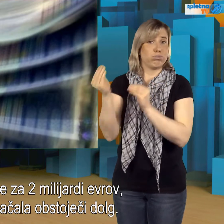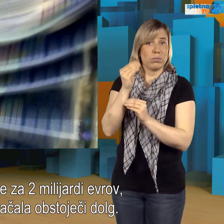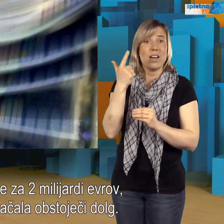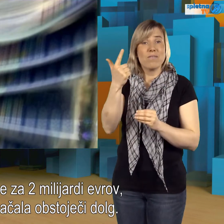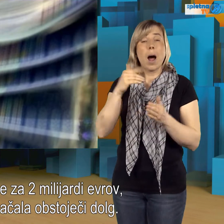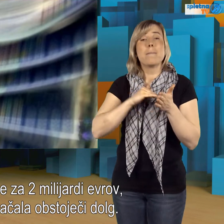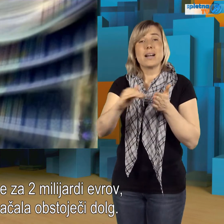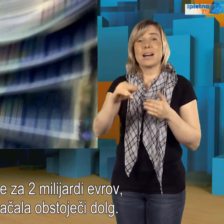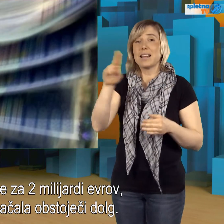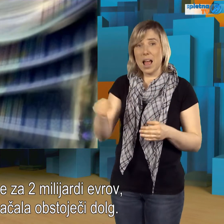poplačala obstoječi dolg.